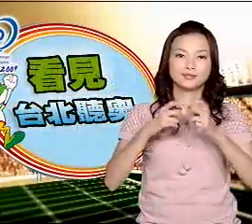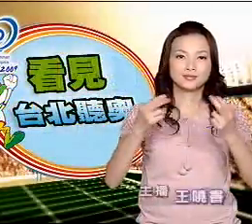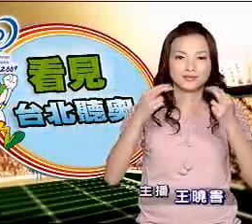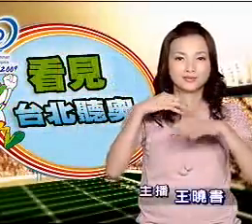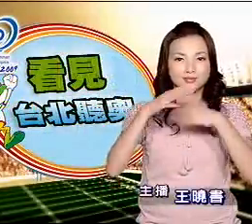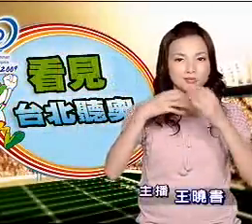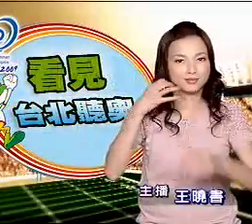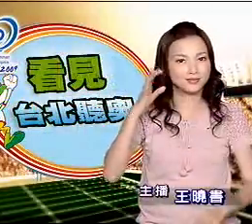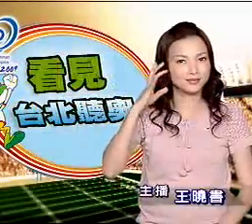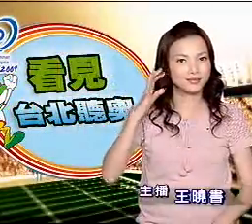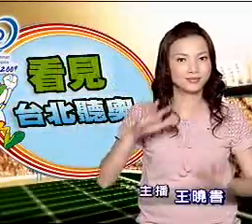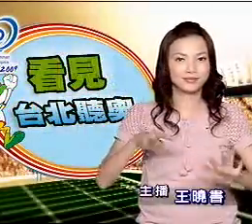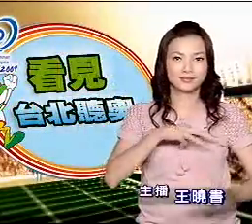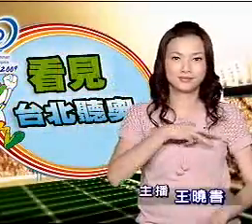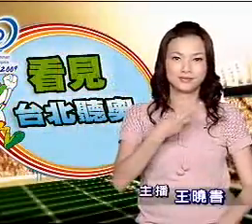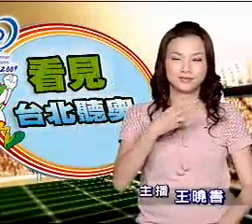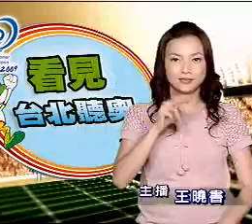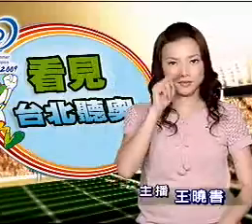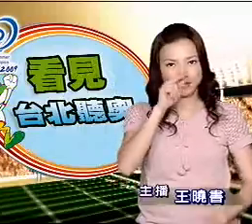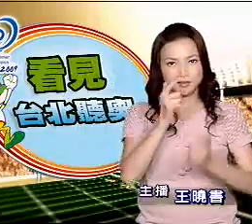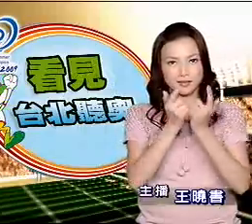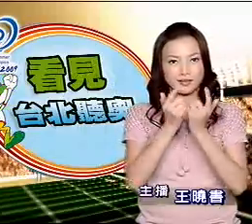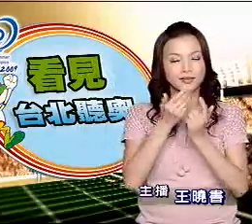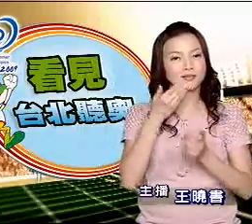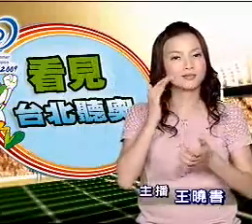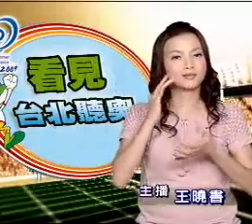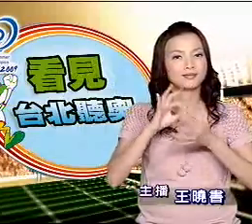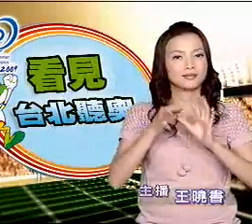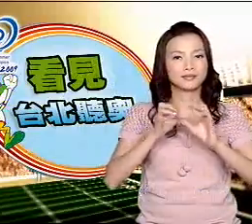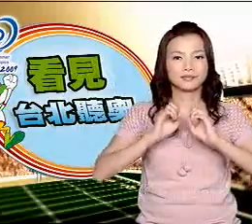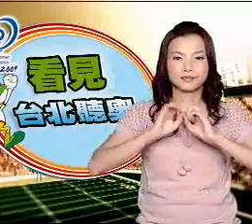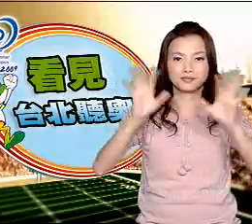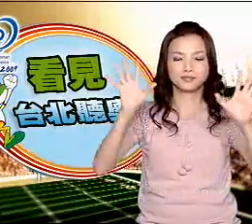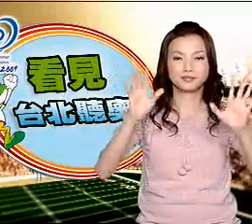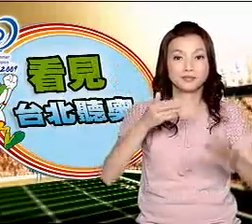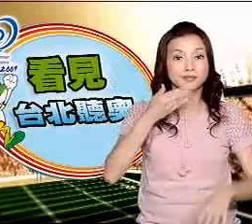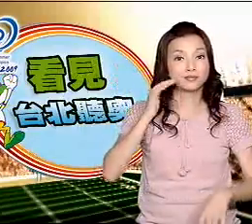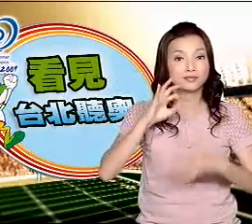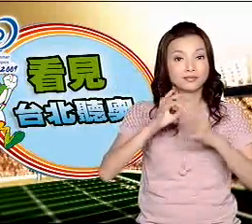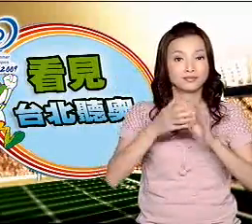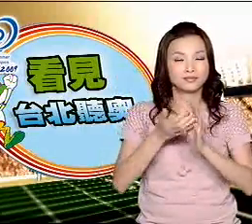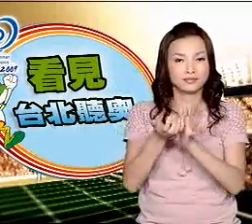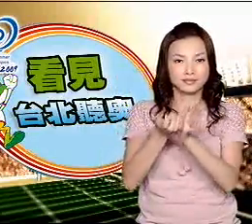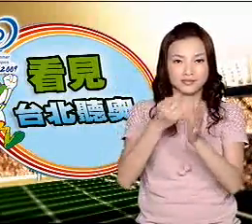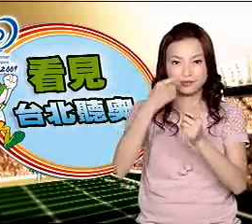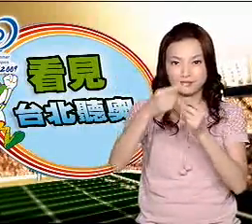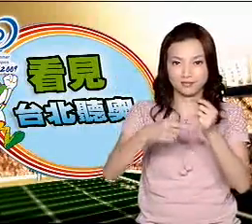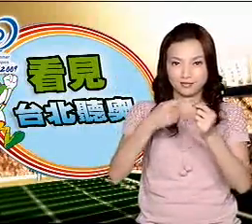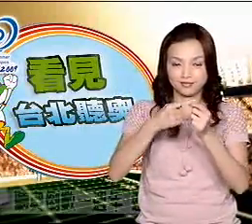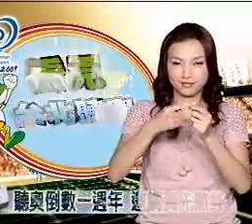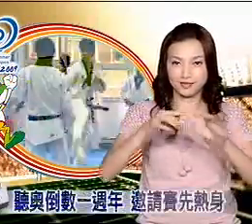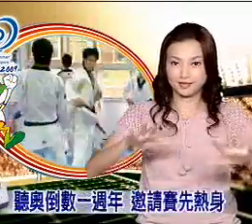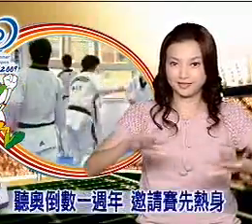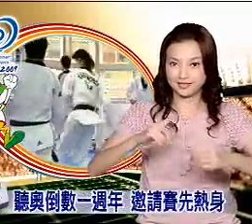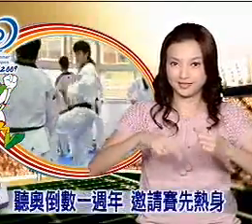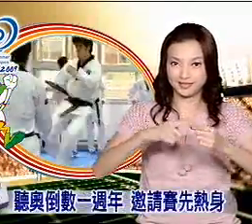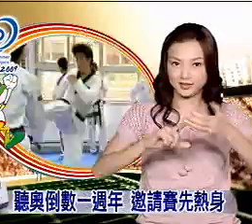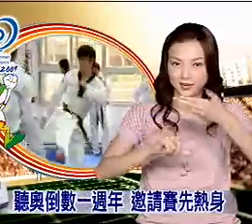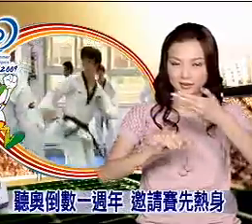迎回到手语新闻的现场。今天周三的看见台北听奥要告诉您，在听奥倒数一周年，也就是今年的九月